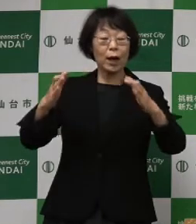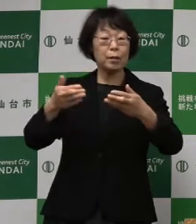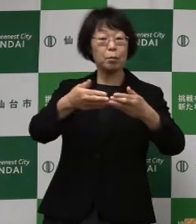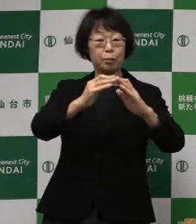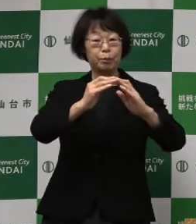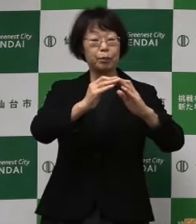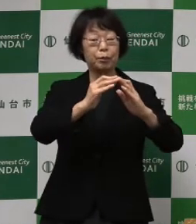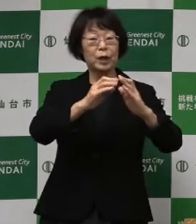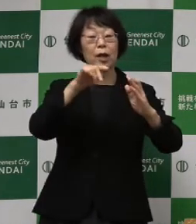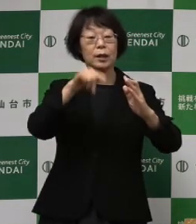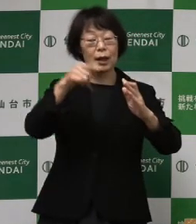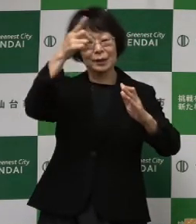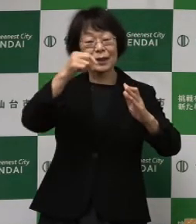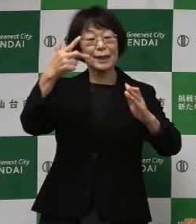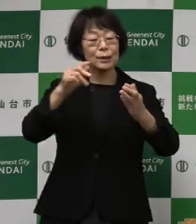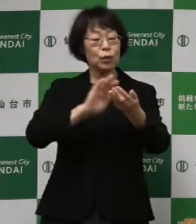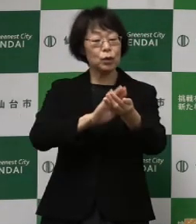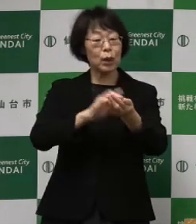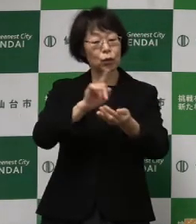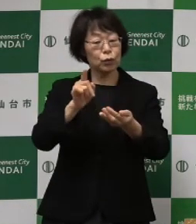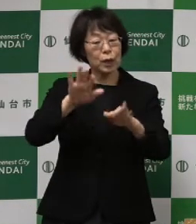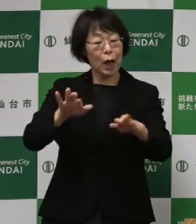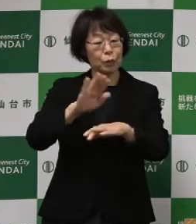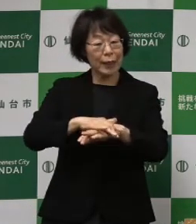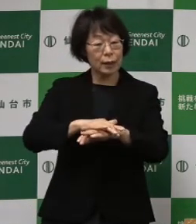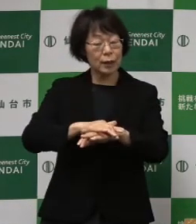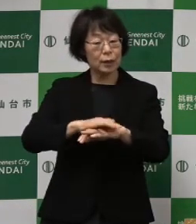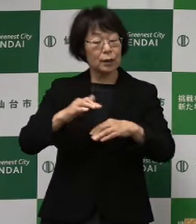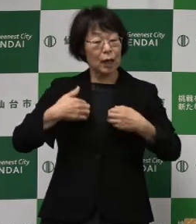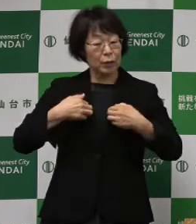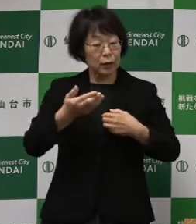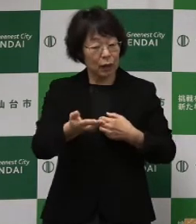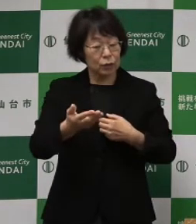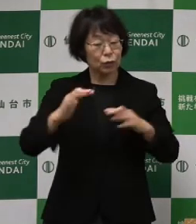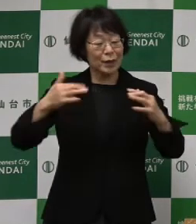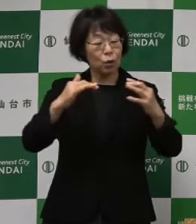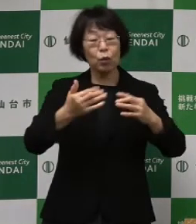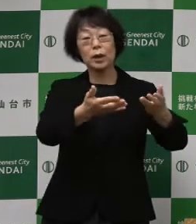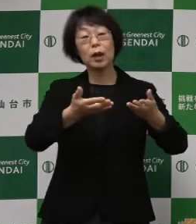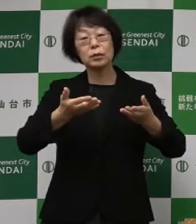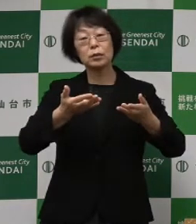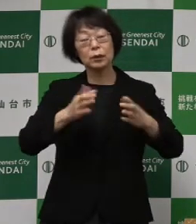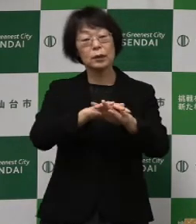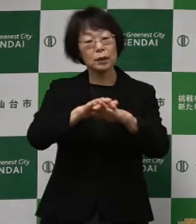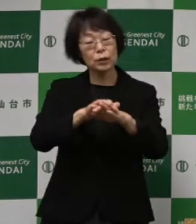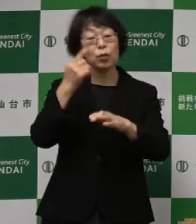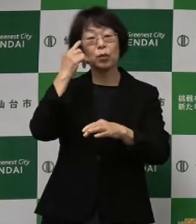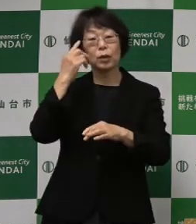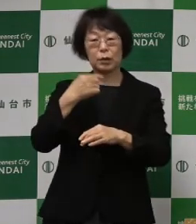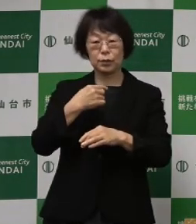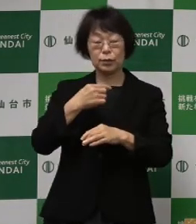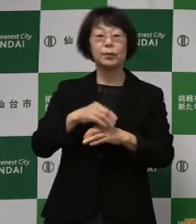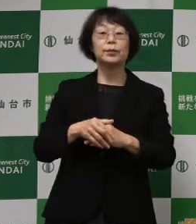ていただき、あの仙台市の医療がどうあるべきなのかをご議論いただくことがやはり重要なんだというふうに思っております。